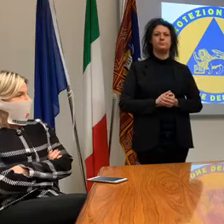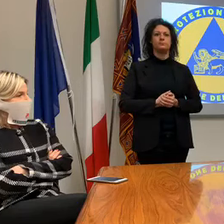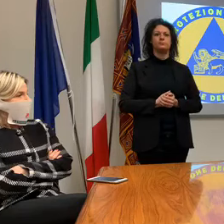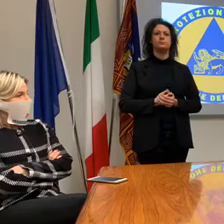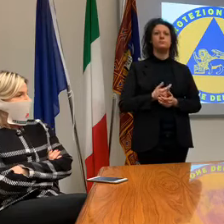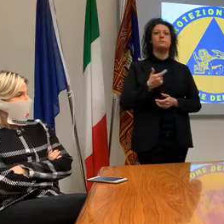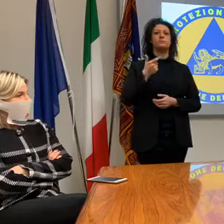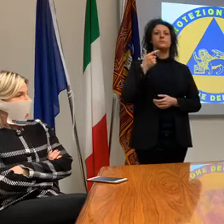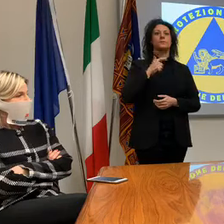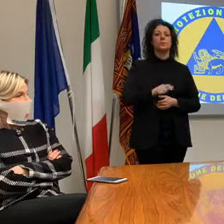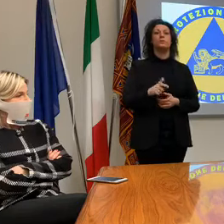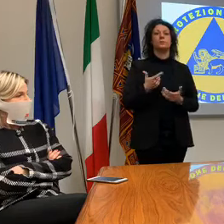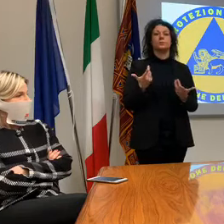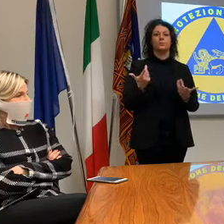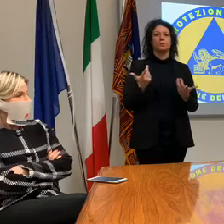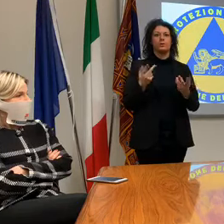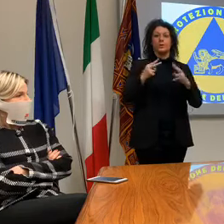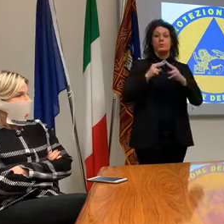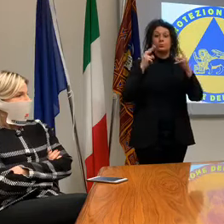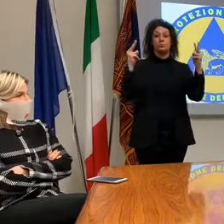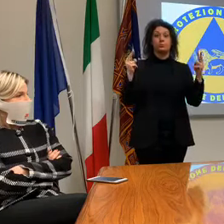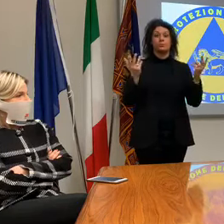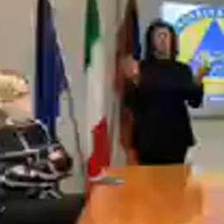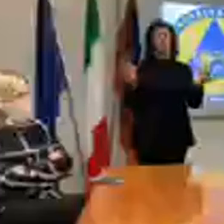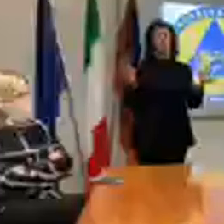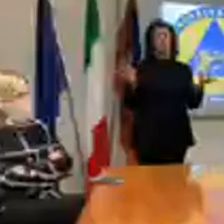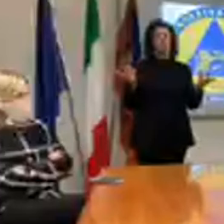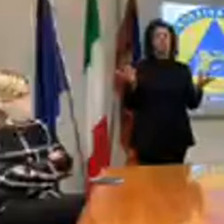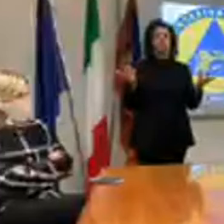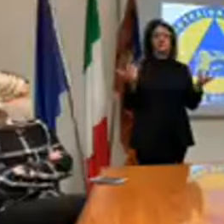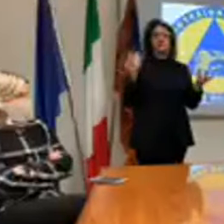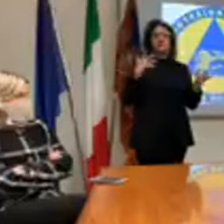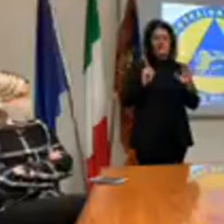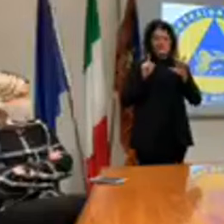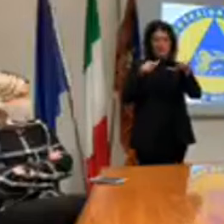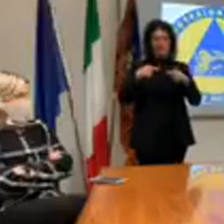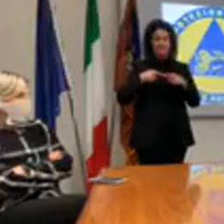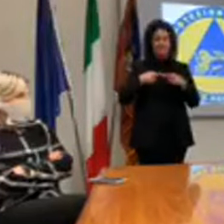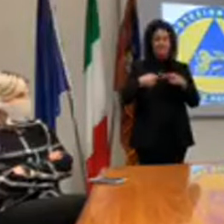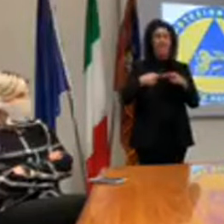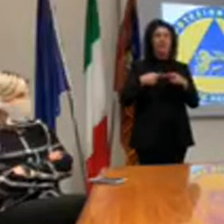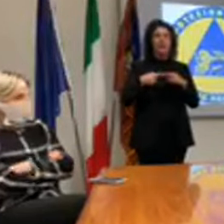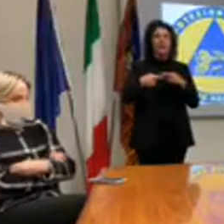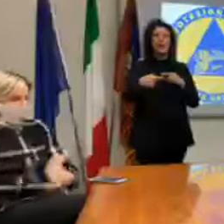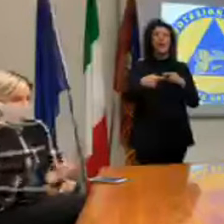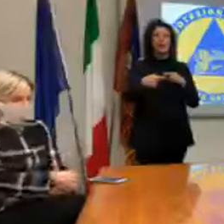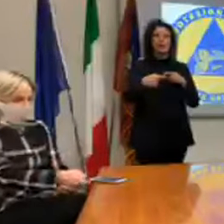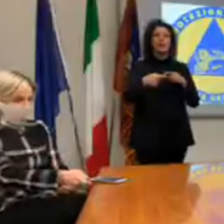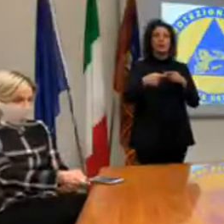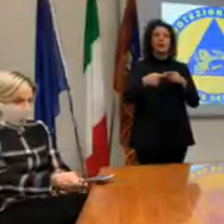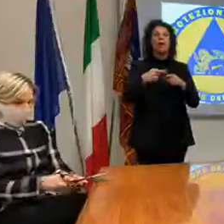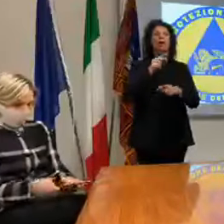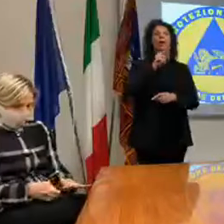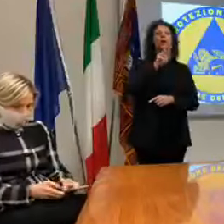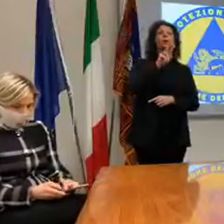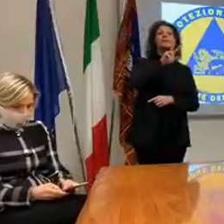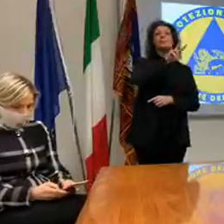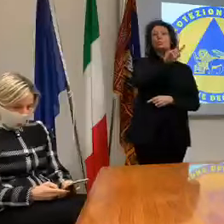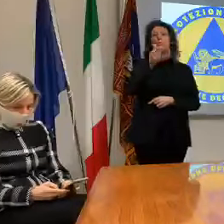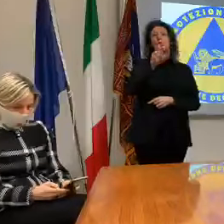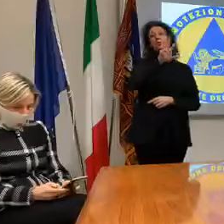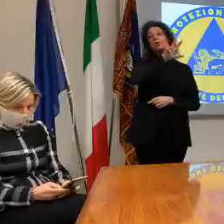pepita d'oro che non finisce più. Cioè, impensabile avere già questa settimana ne dovremmo avere 200-300.000 di